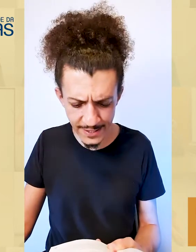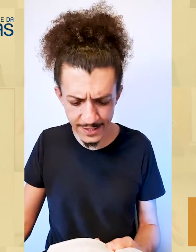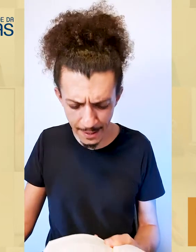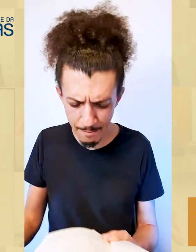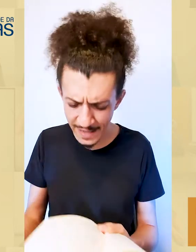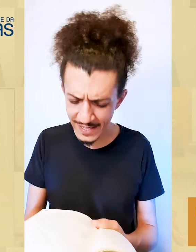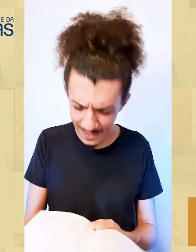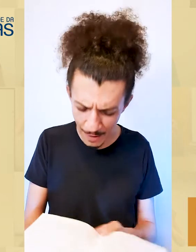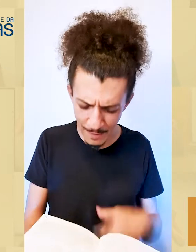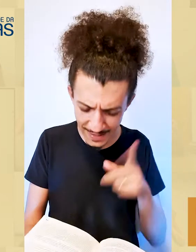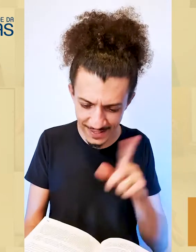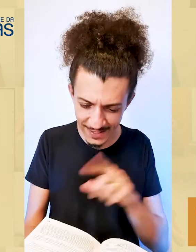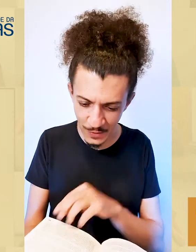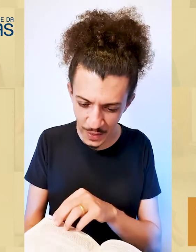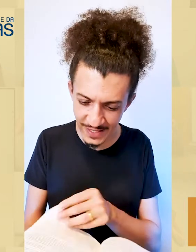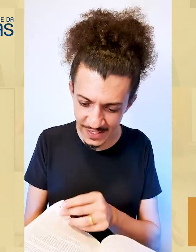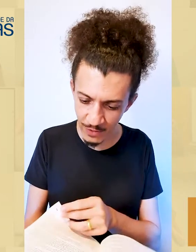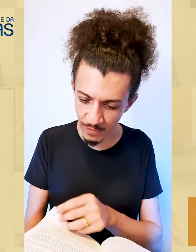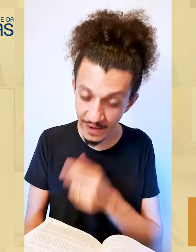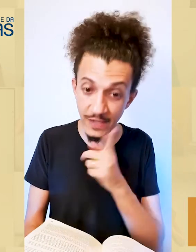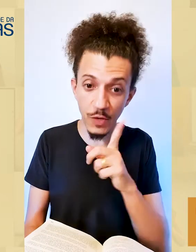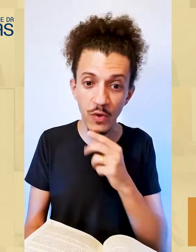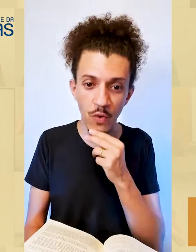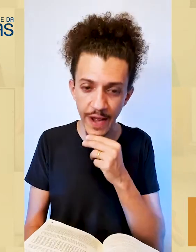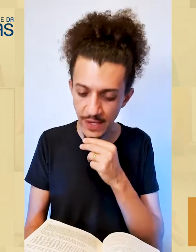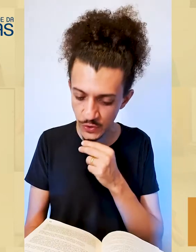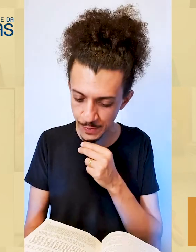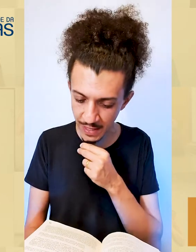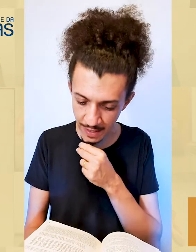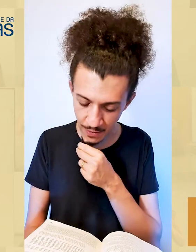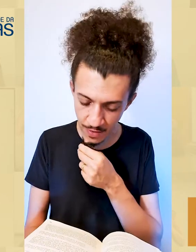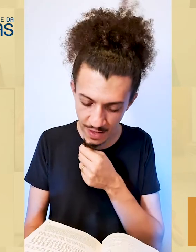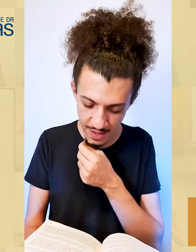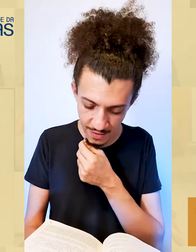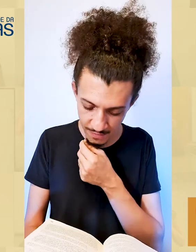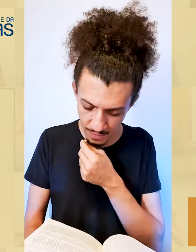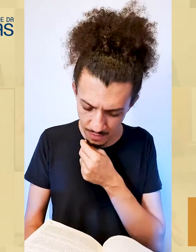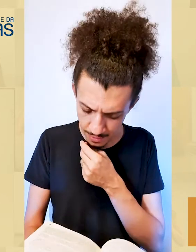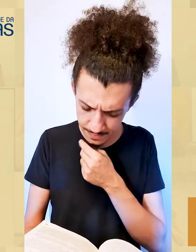Aliás, a gente também já leu a página 55. Eu falei sobre o Congresso de Milão,